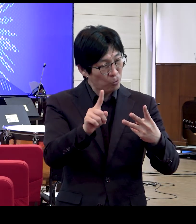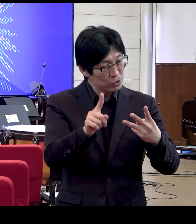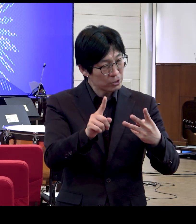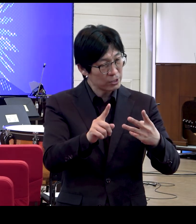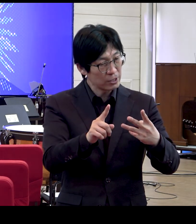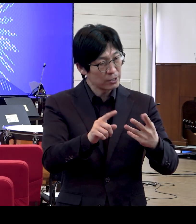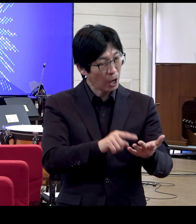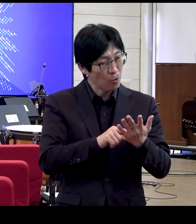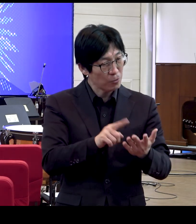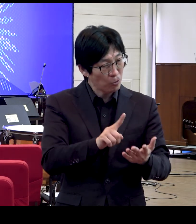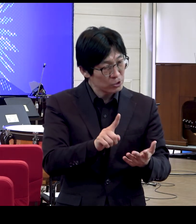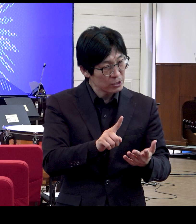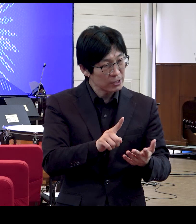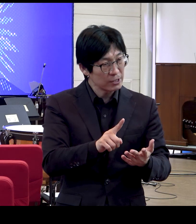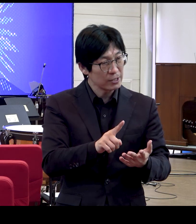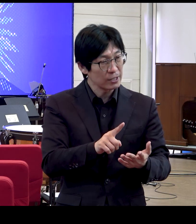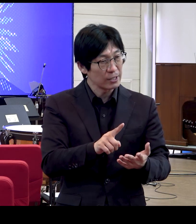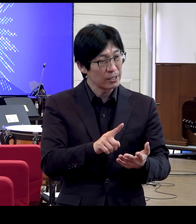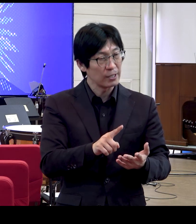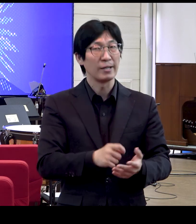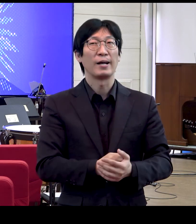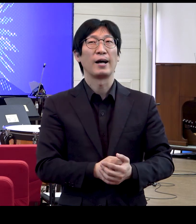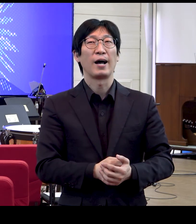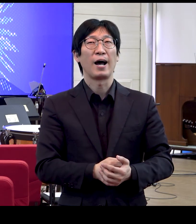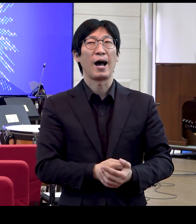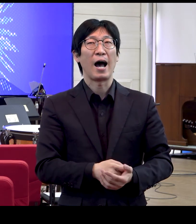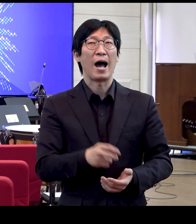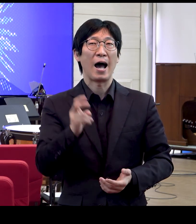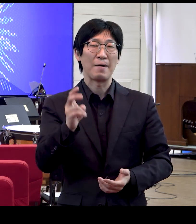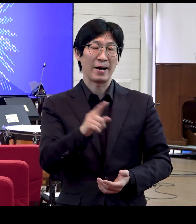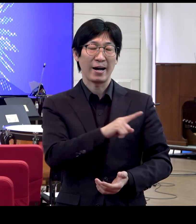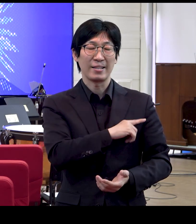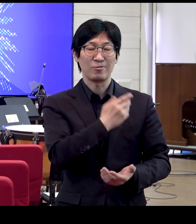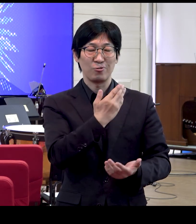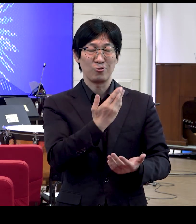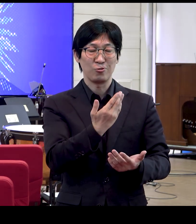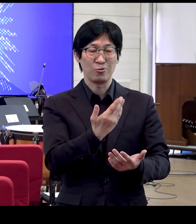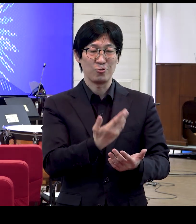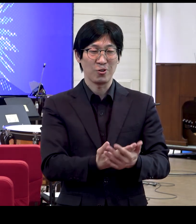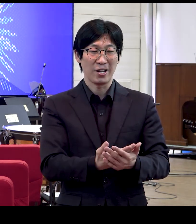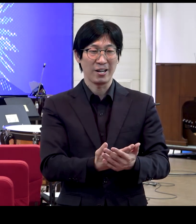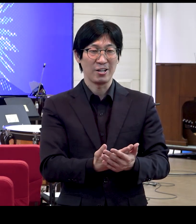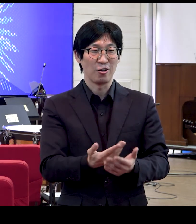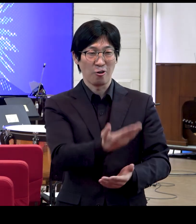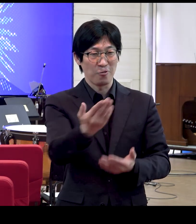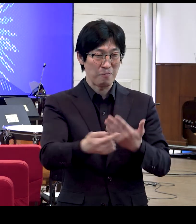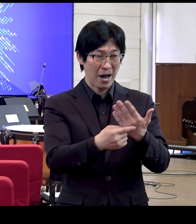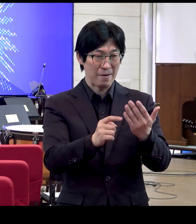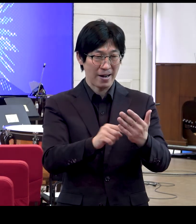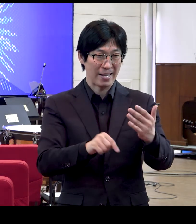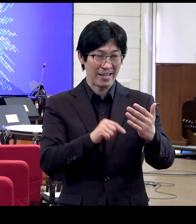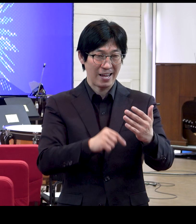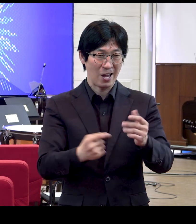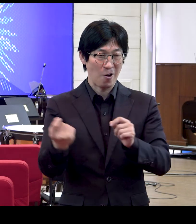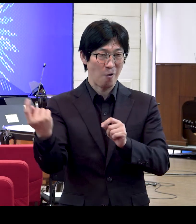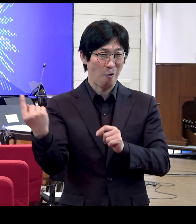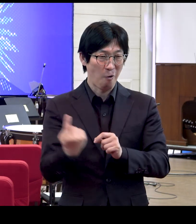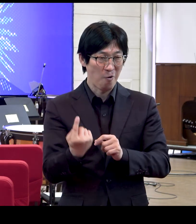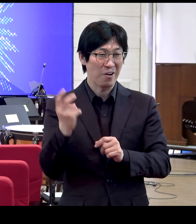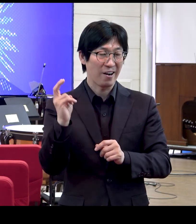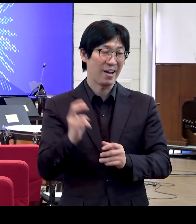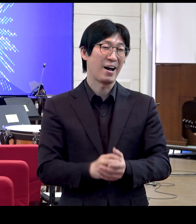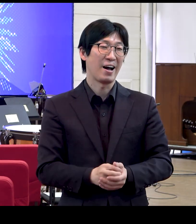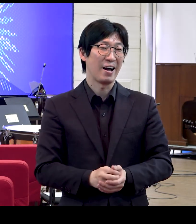있어요. 그런데 사실은 가장 강하게, 가장 중요하게 이 말씀 속에 담겨